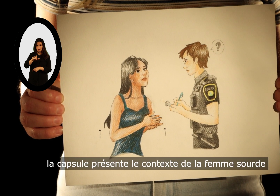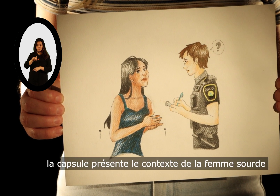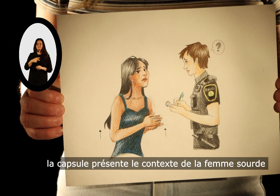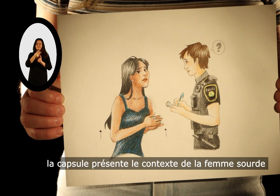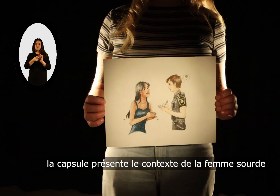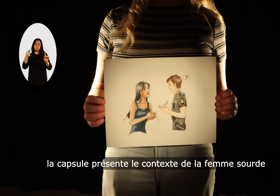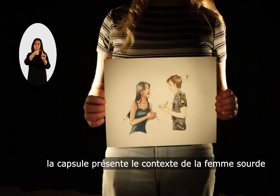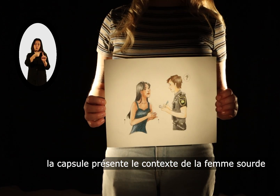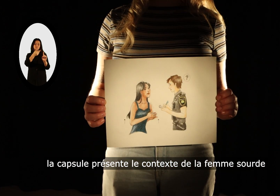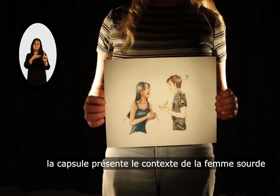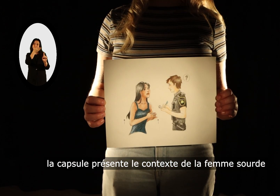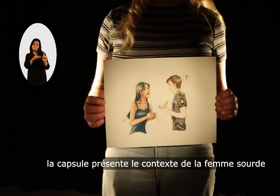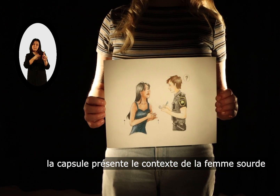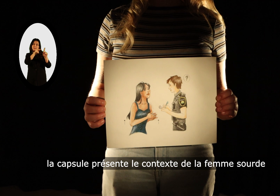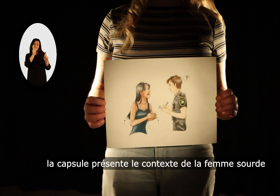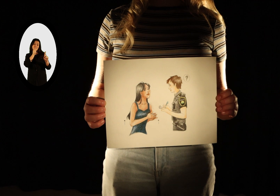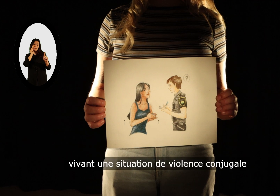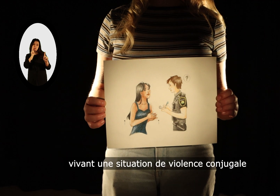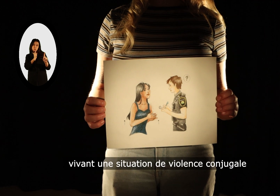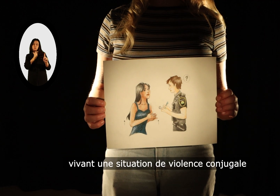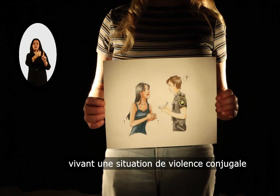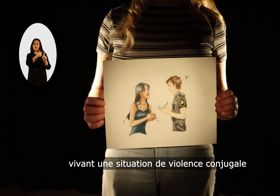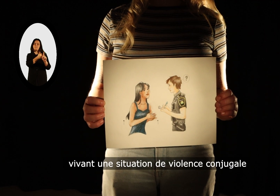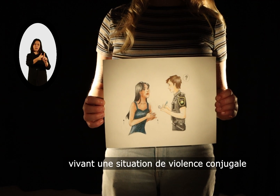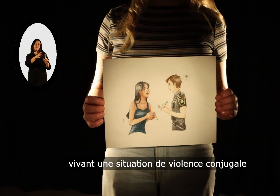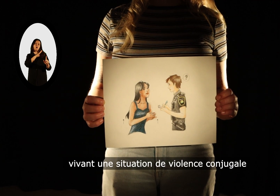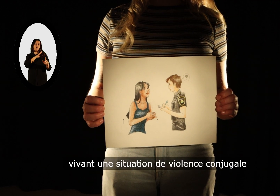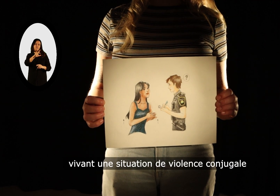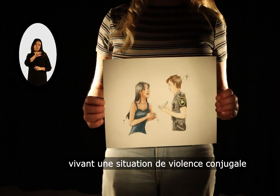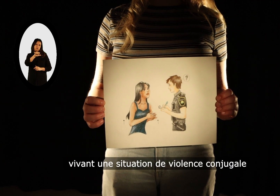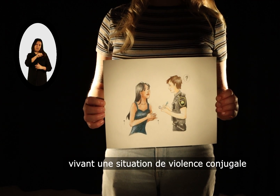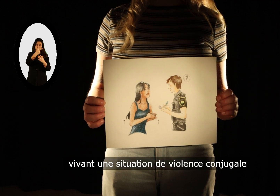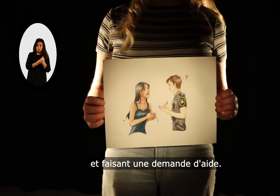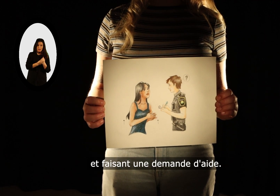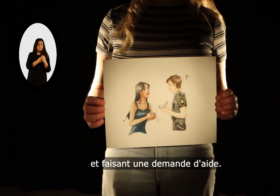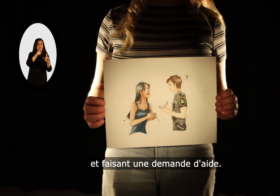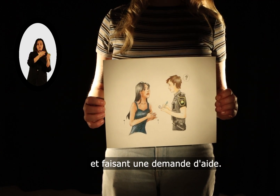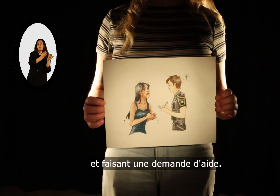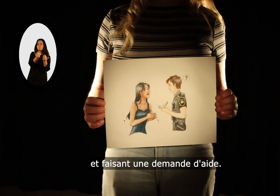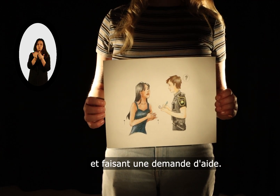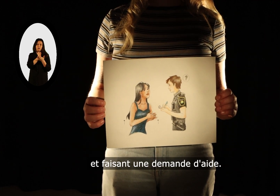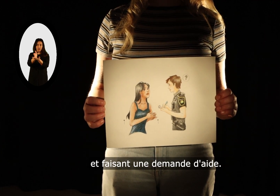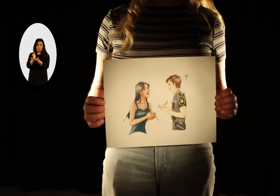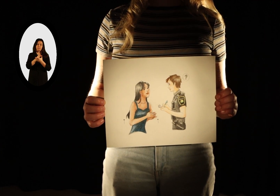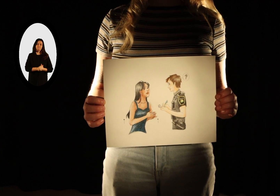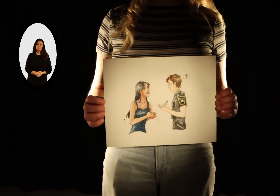capsule présente le contexte de la femme sourde vivant une situation de violence conjugale et faisant une demande d'aide.